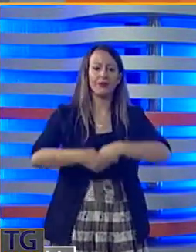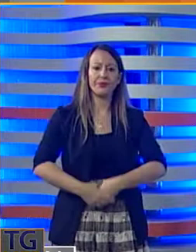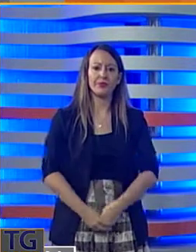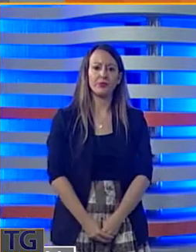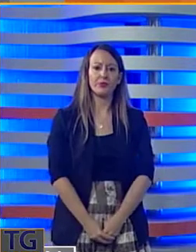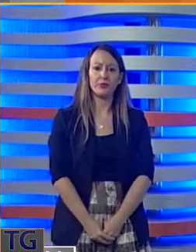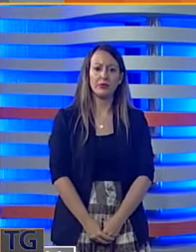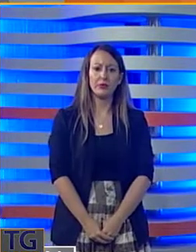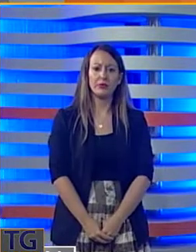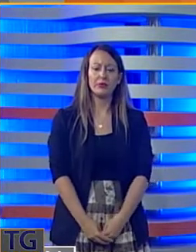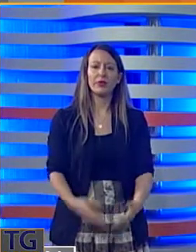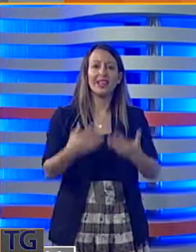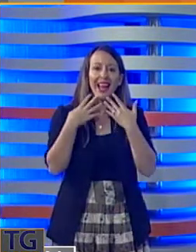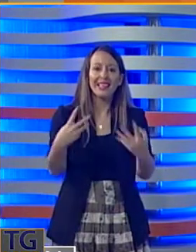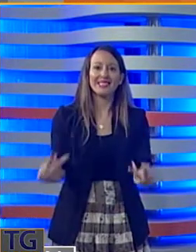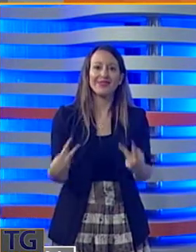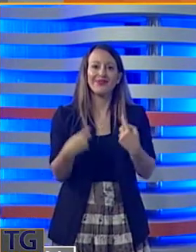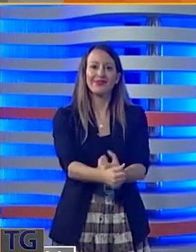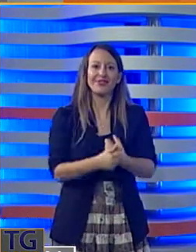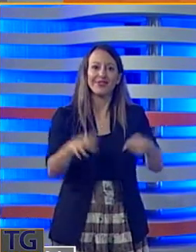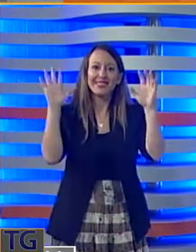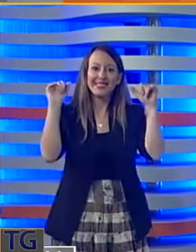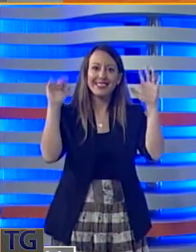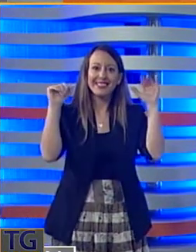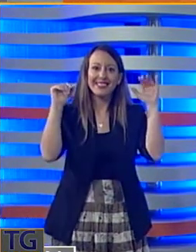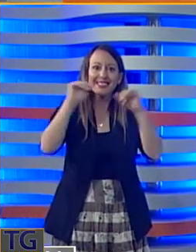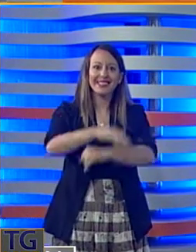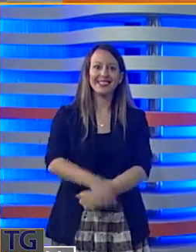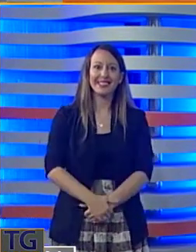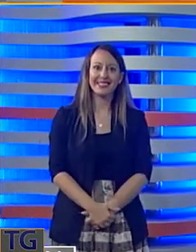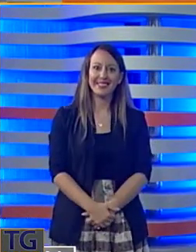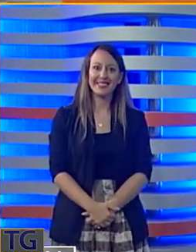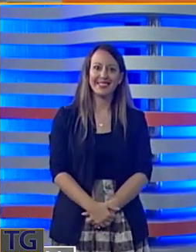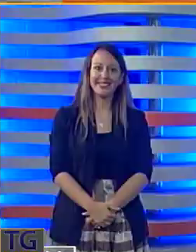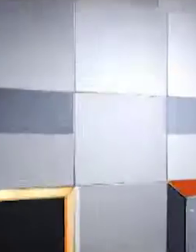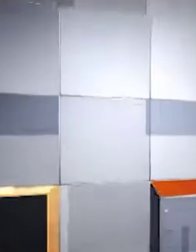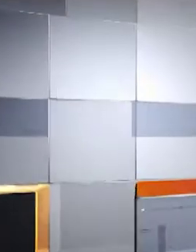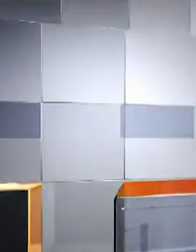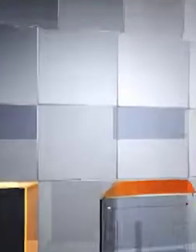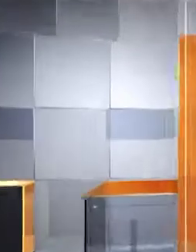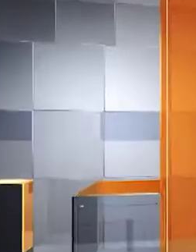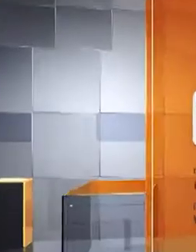Per questa edizione del TG Med Lis è tutto, vi diamo appuntamento alla prossima.